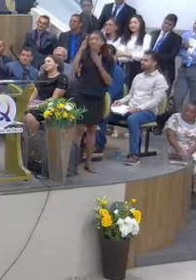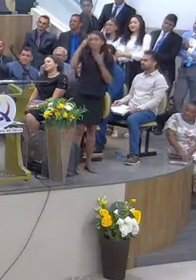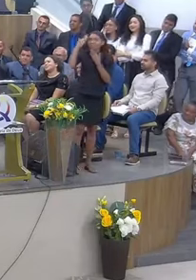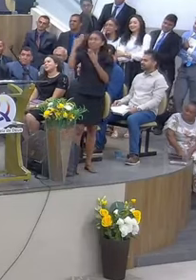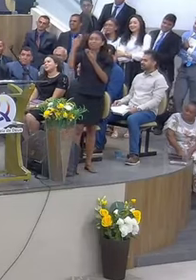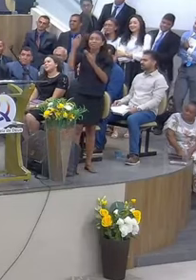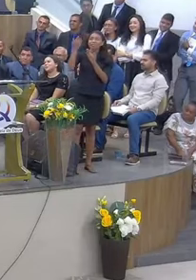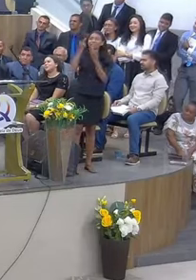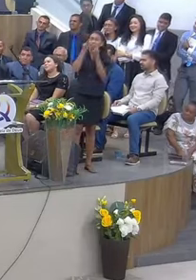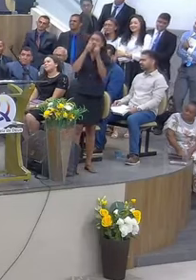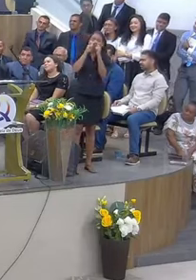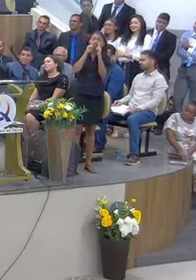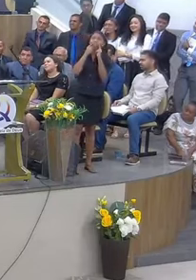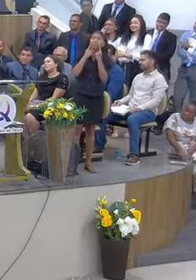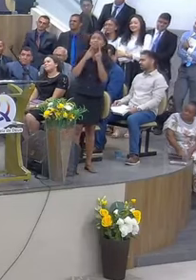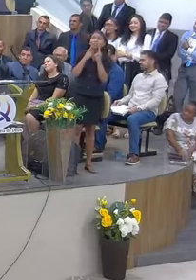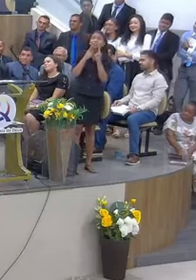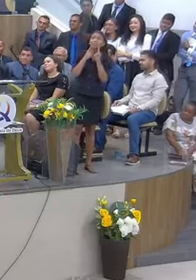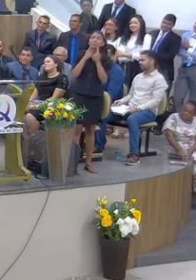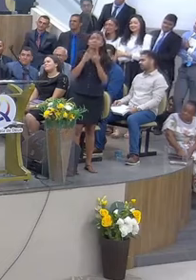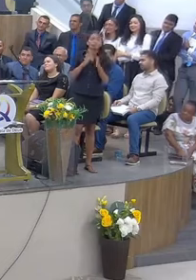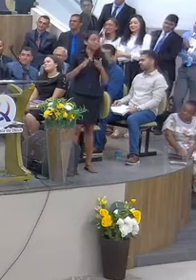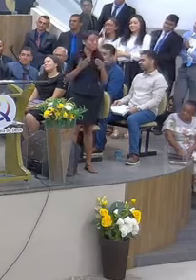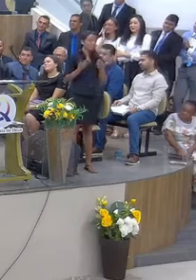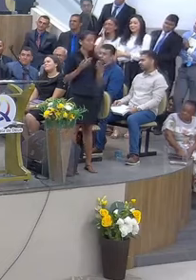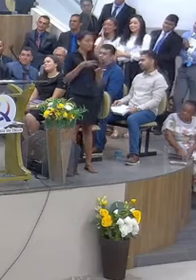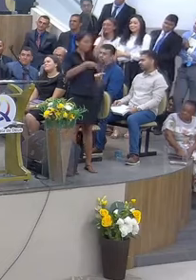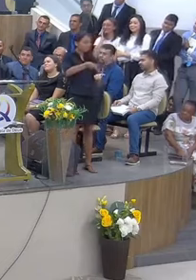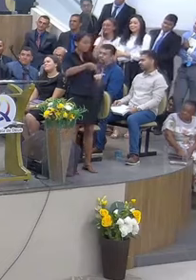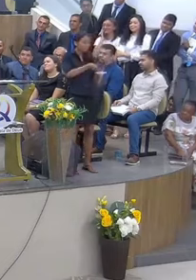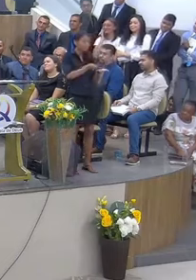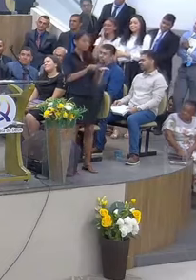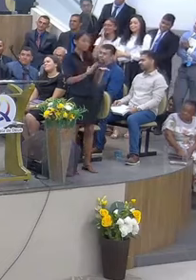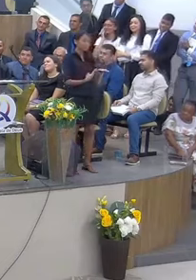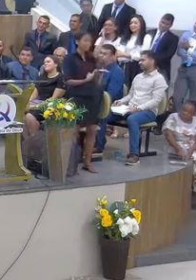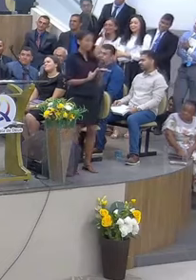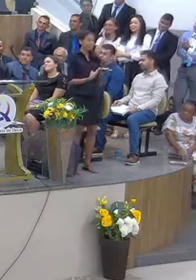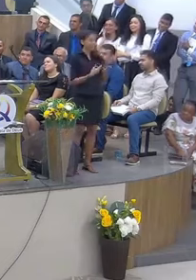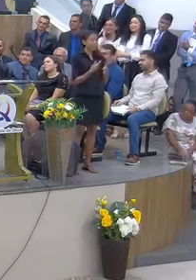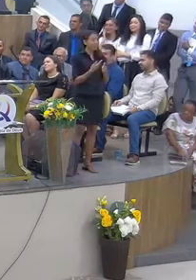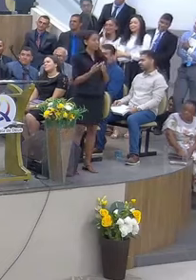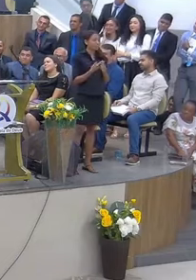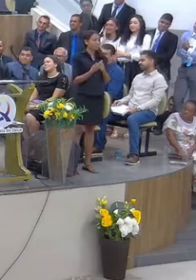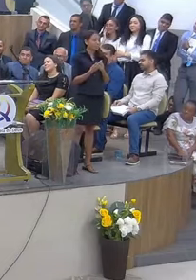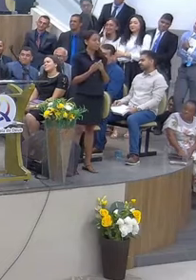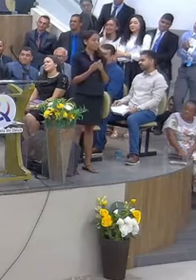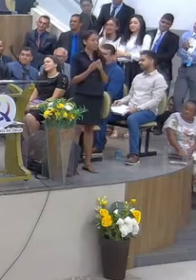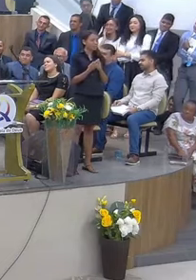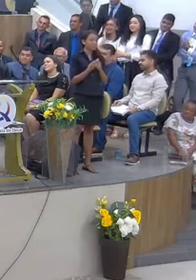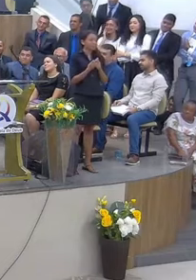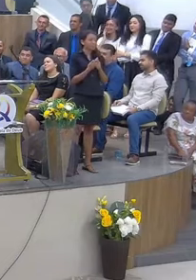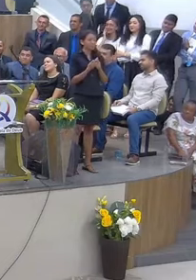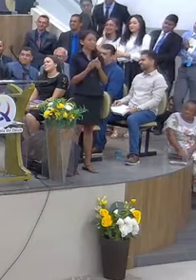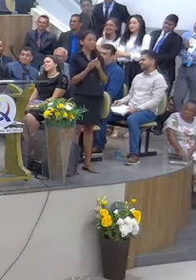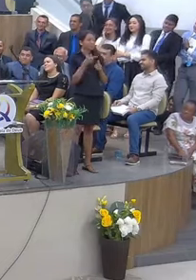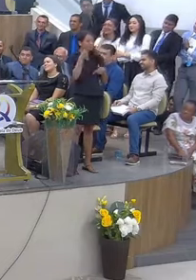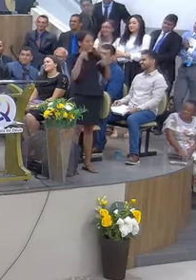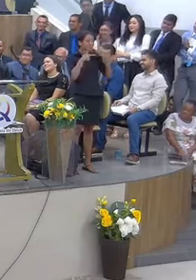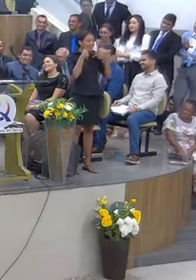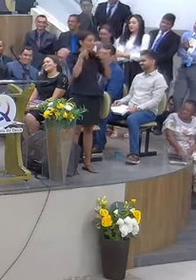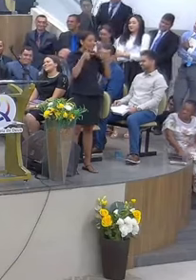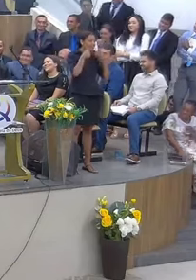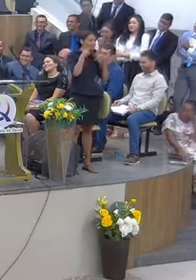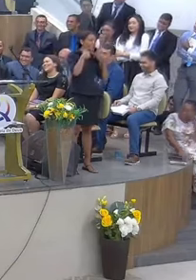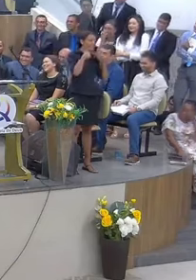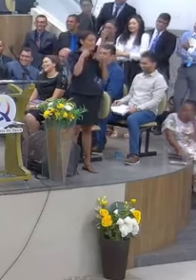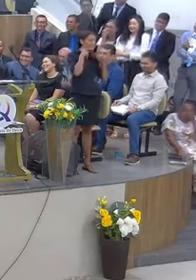obrigado. Não. Ele não aguentou e caiu no chão. E segurava a barriga. Só de sorrir.